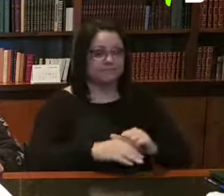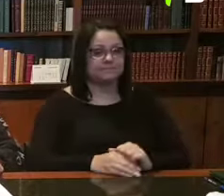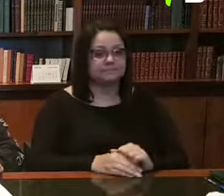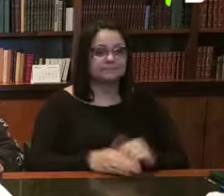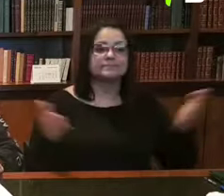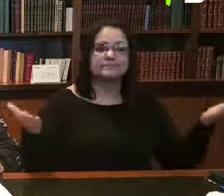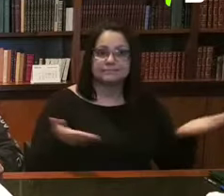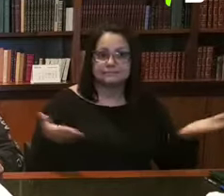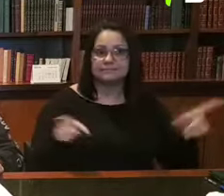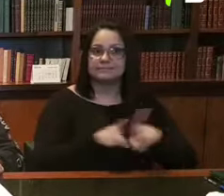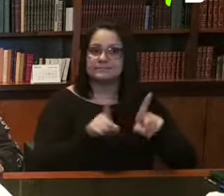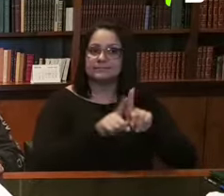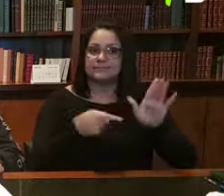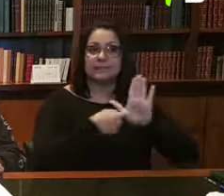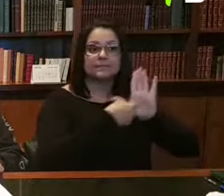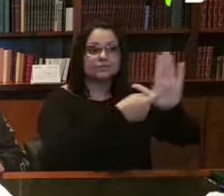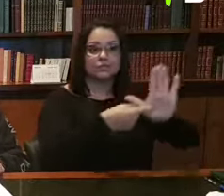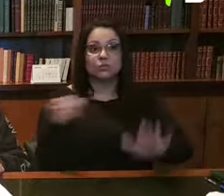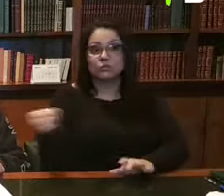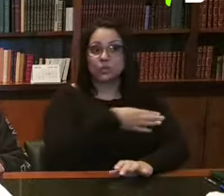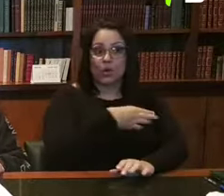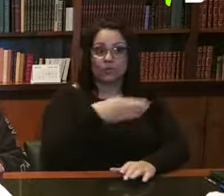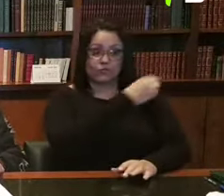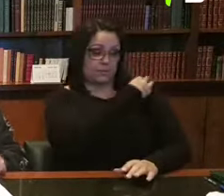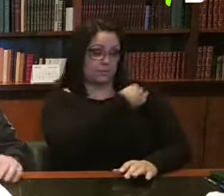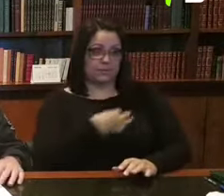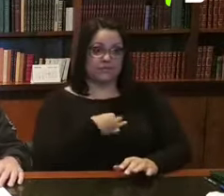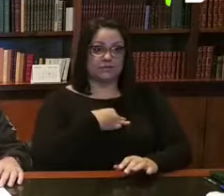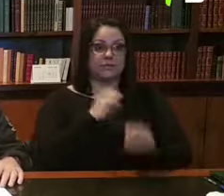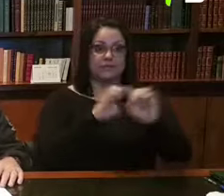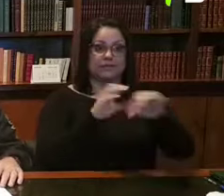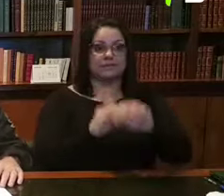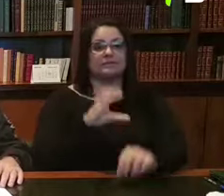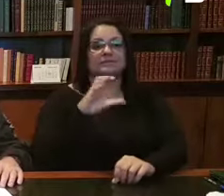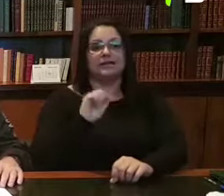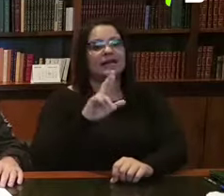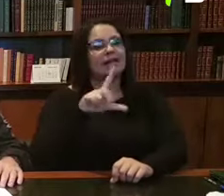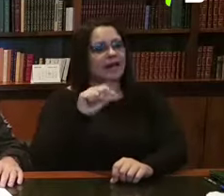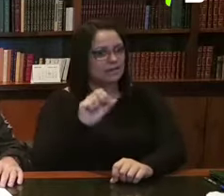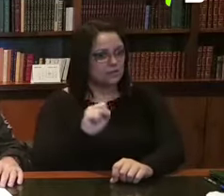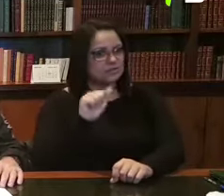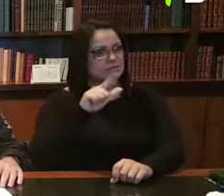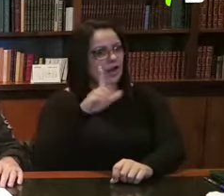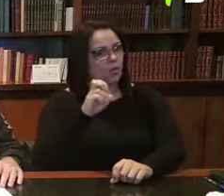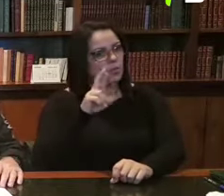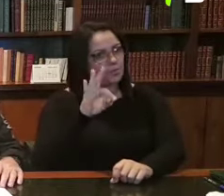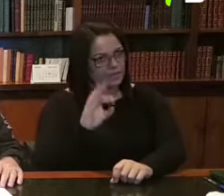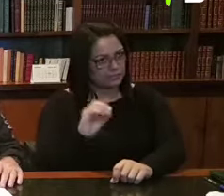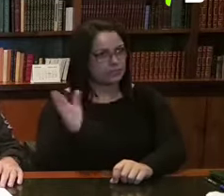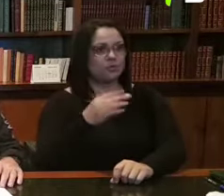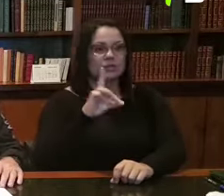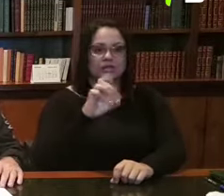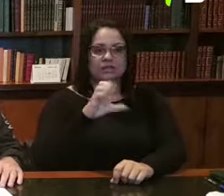também tivemos aqui apresentação do nome da educação eu sou carlos alberto decotelli é só pode tá no google aí ver o seu